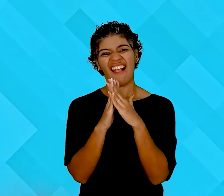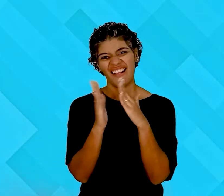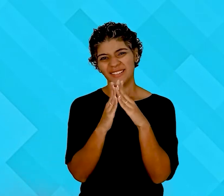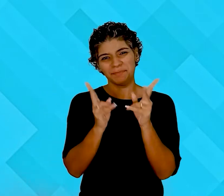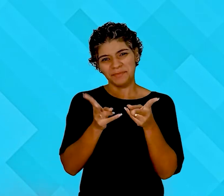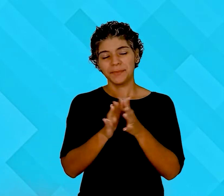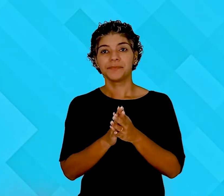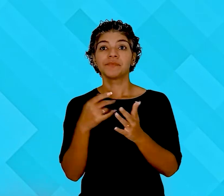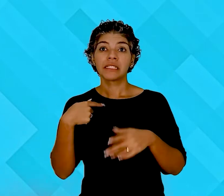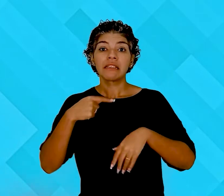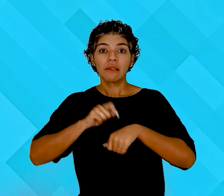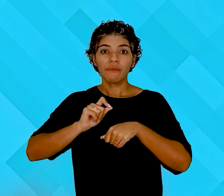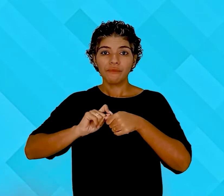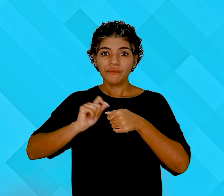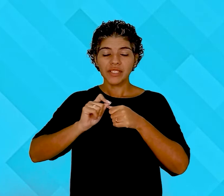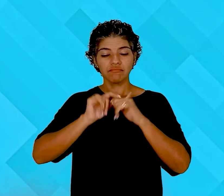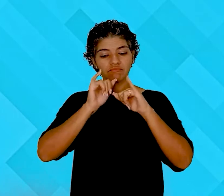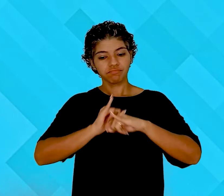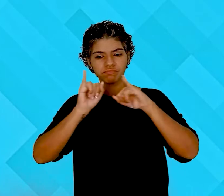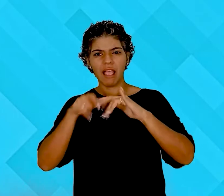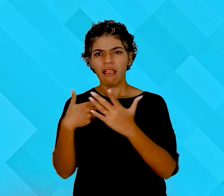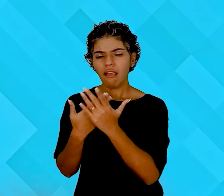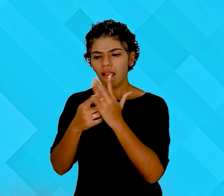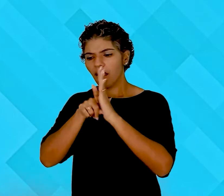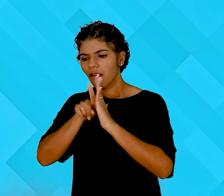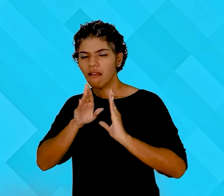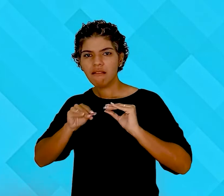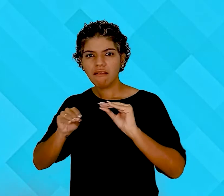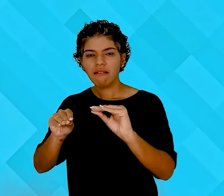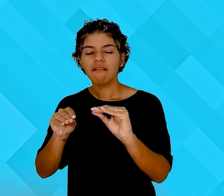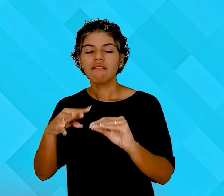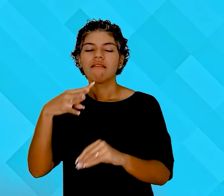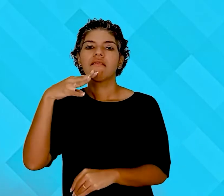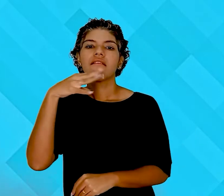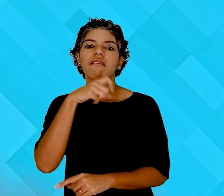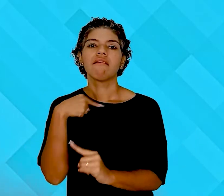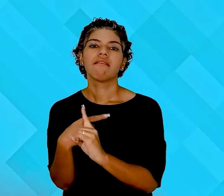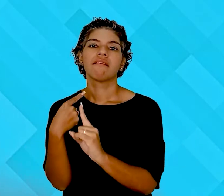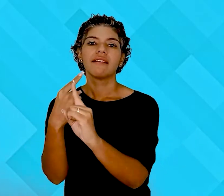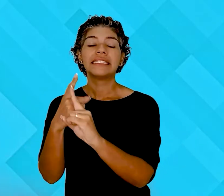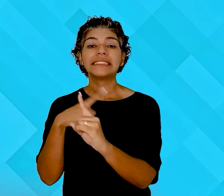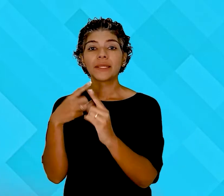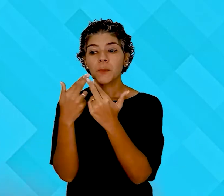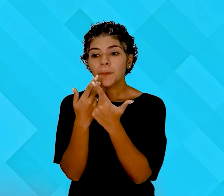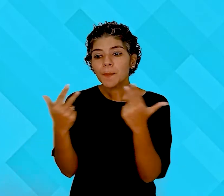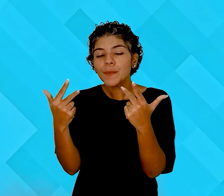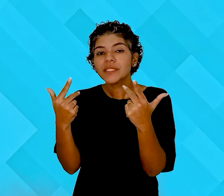pessoas enfatizavam o quanto você tinha que entender que tinha uma outra pessoa do outro lado, tinha outras pessoas falando, entrega de qualquer jeito, as pessoas vão